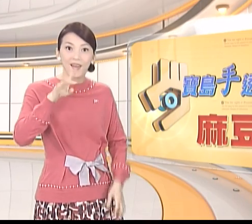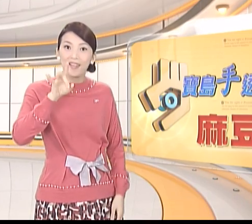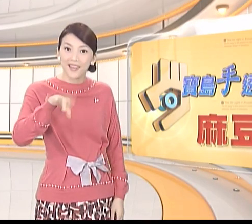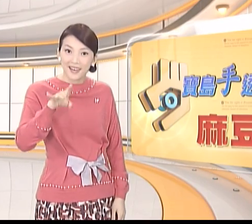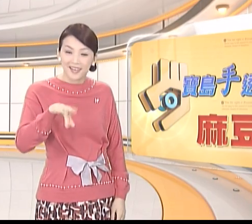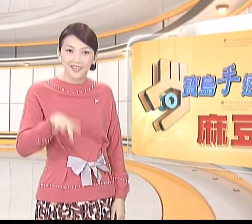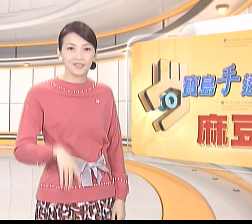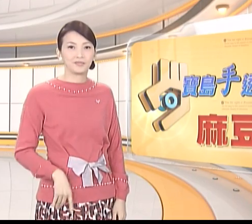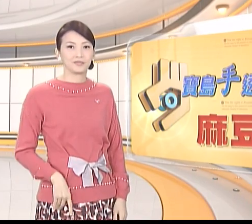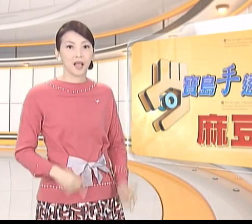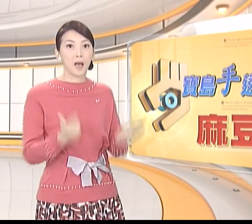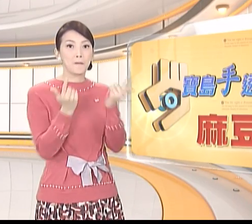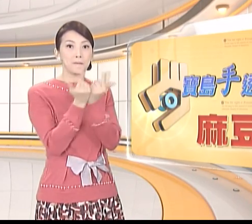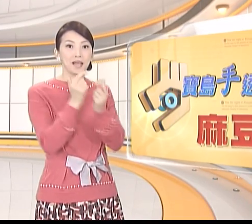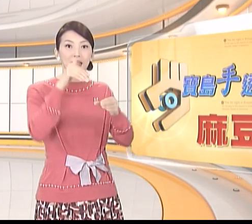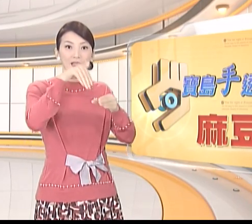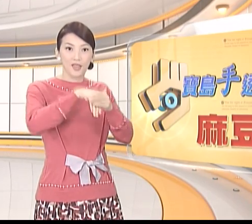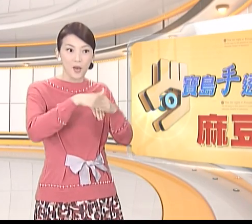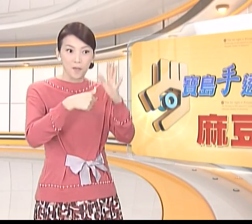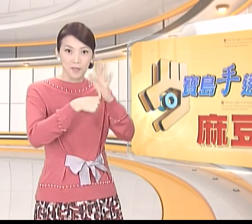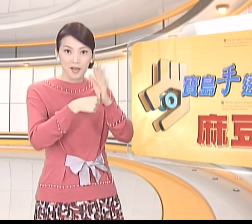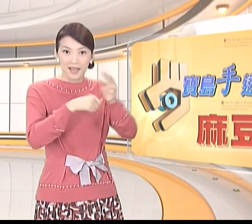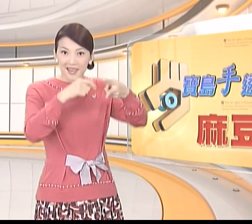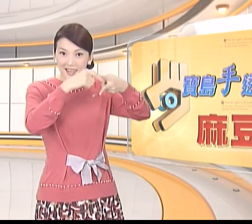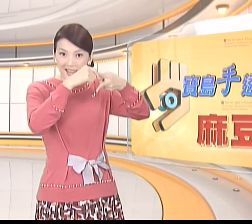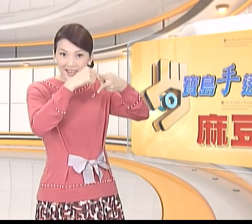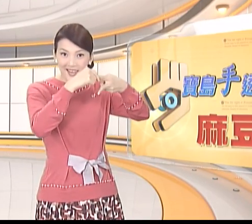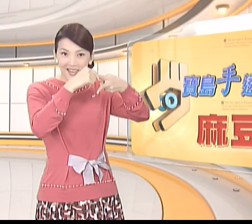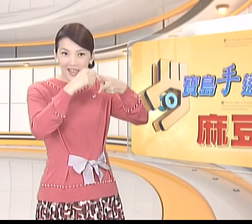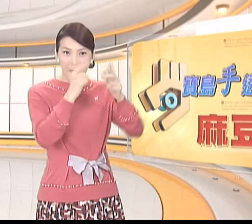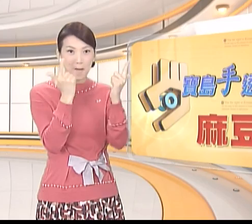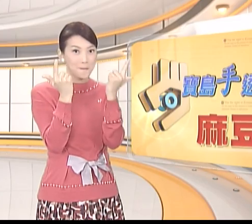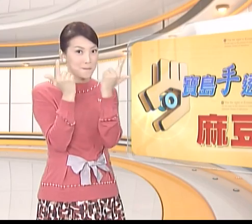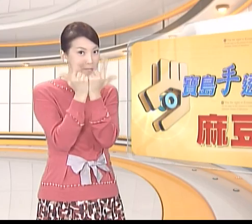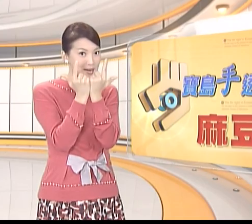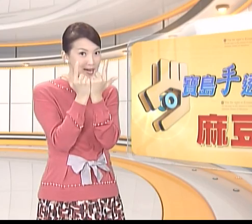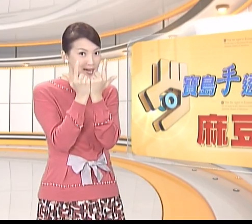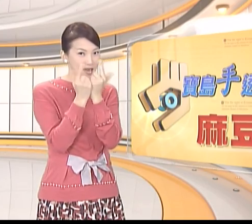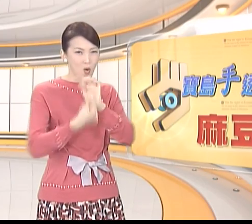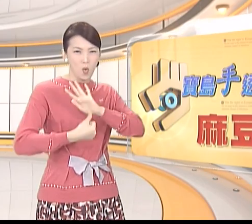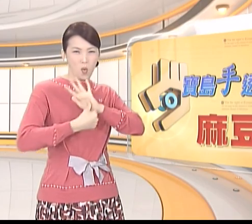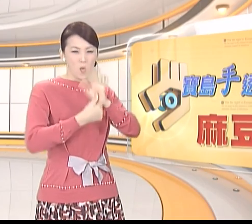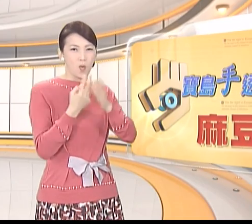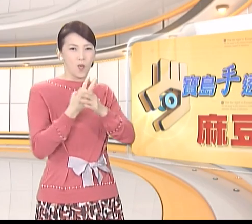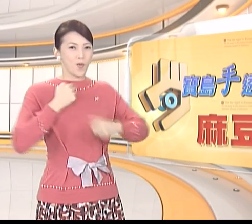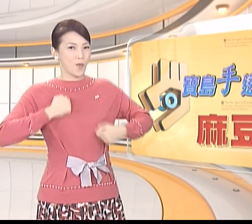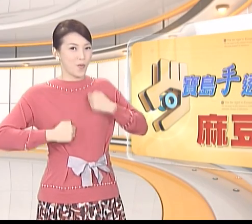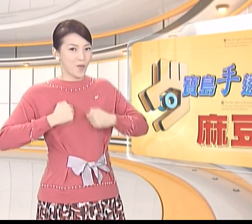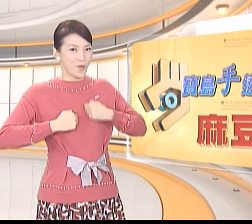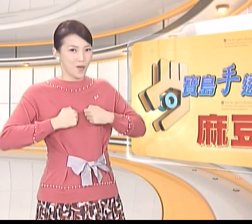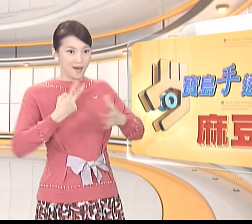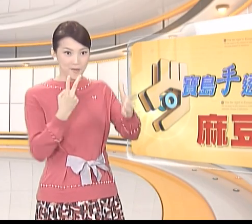吗？像是北投，我们先比出第一个字北，加上当地有名的温